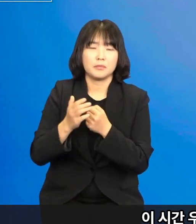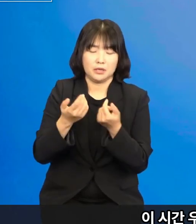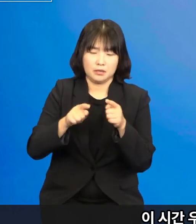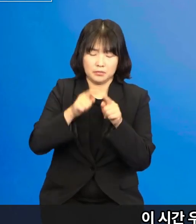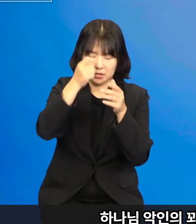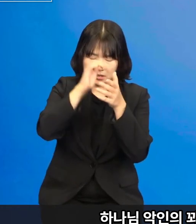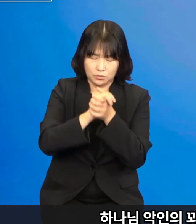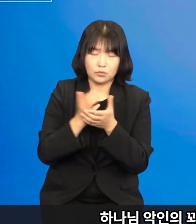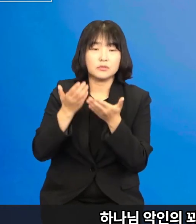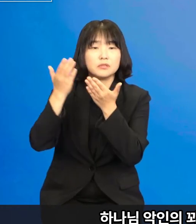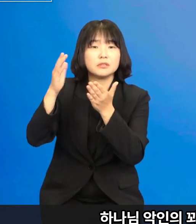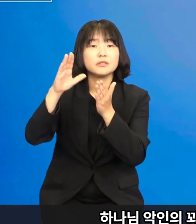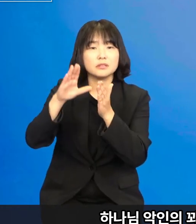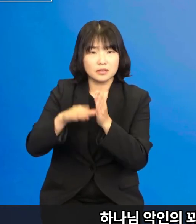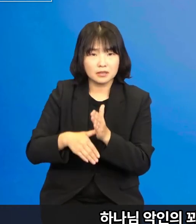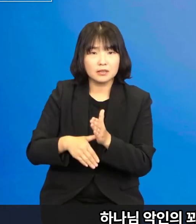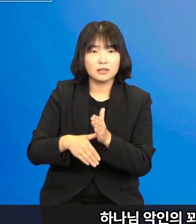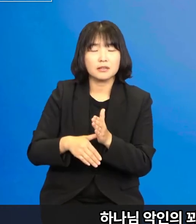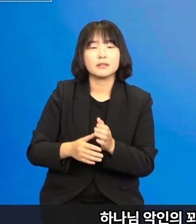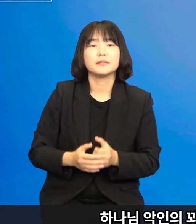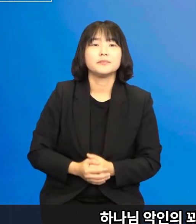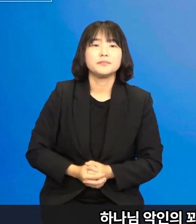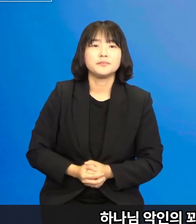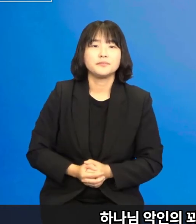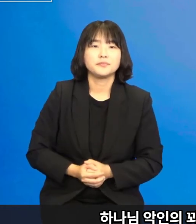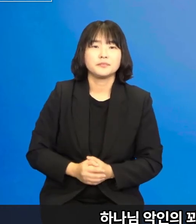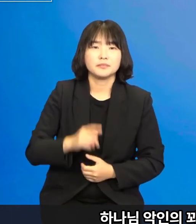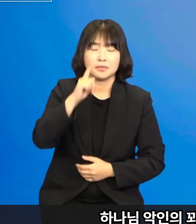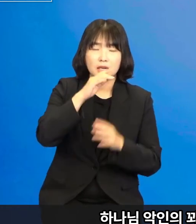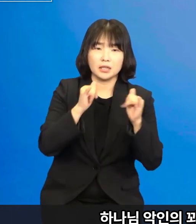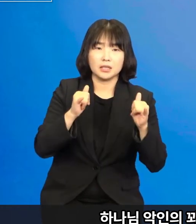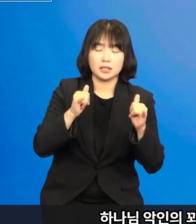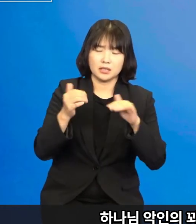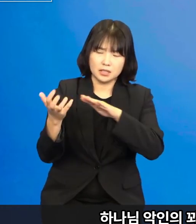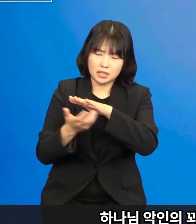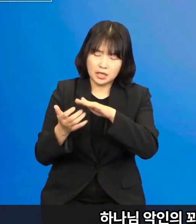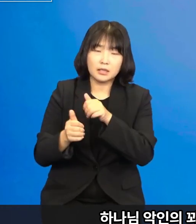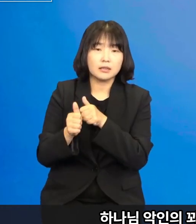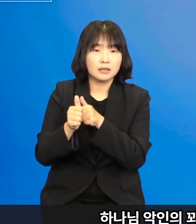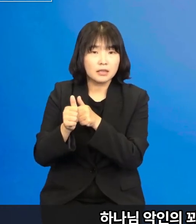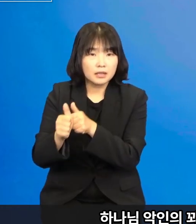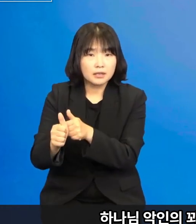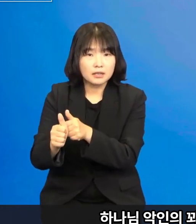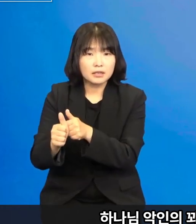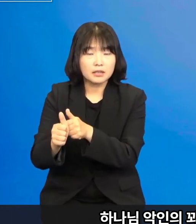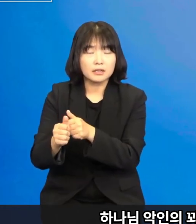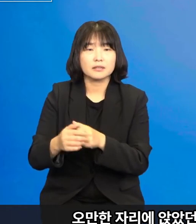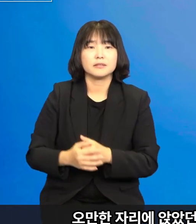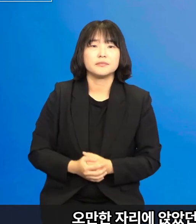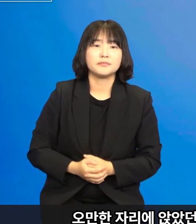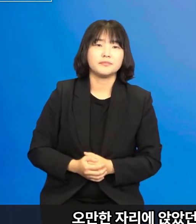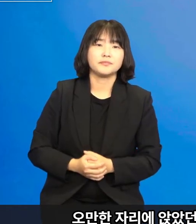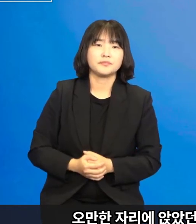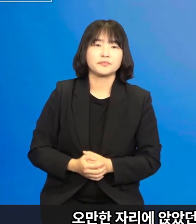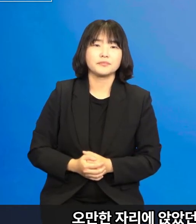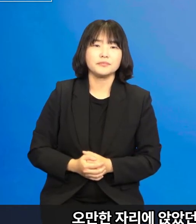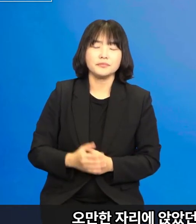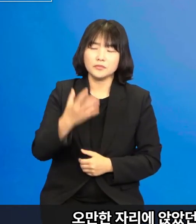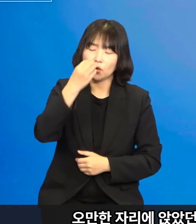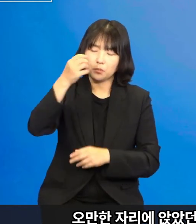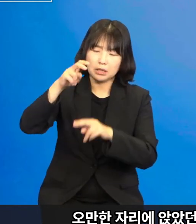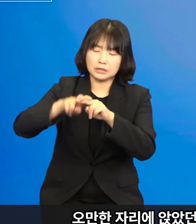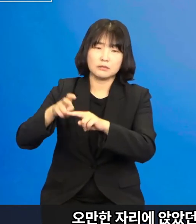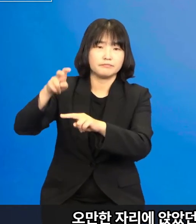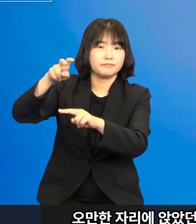때 하나님, 악인의 꾀를 따라 죄인의 길에 서서 오만한 자리에